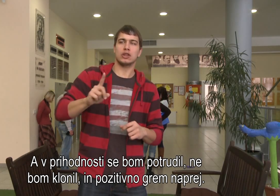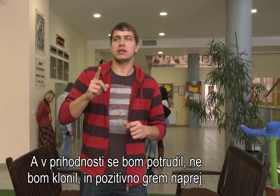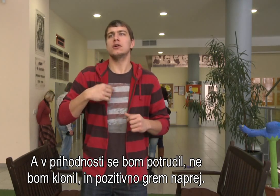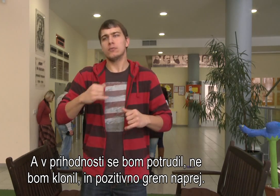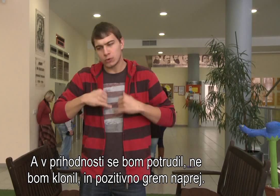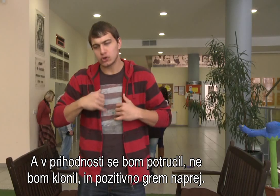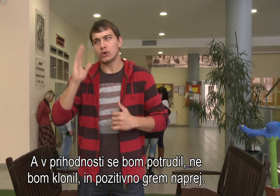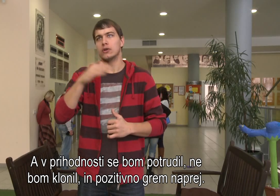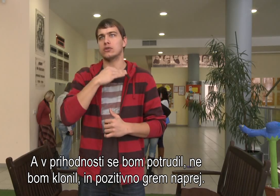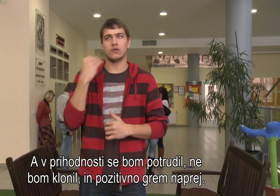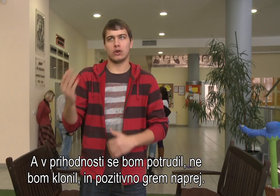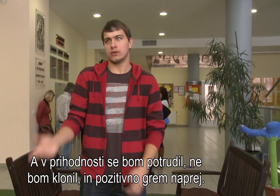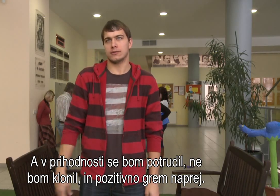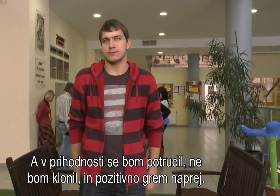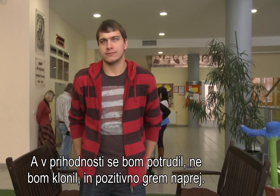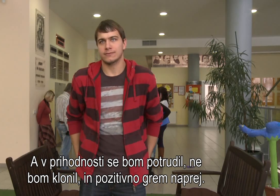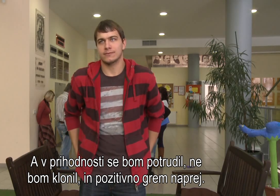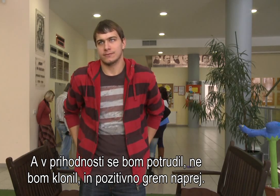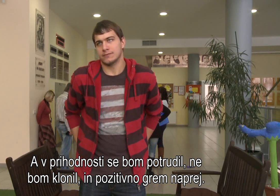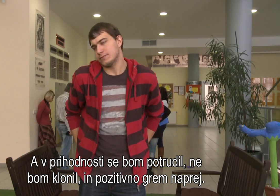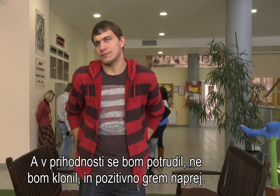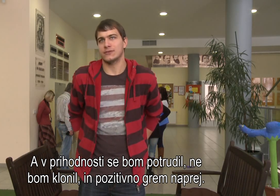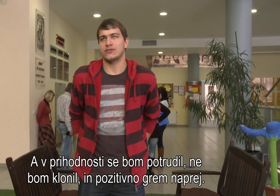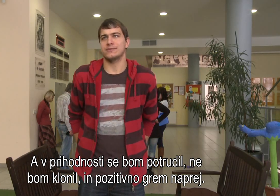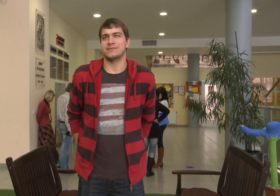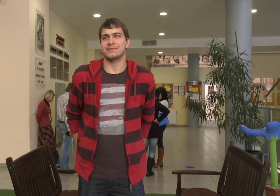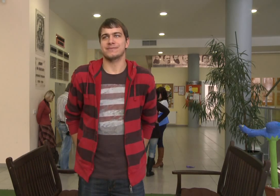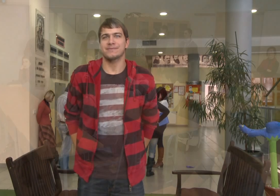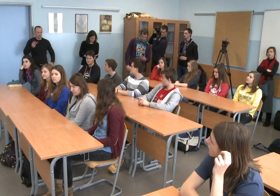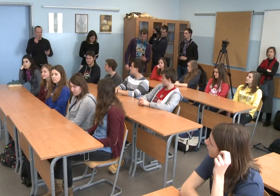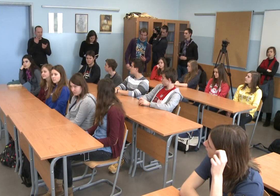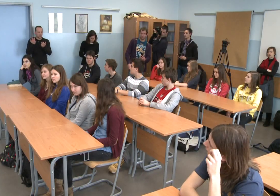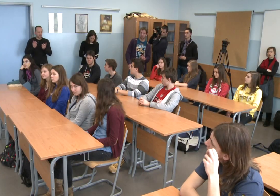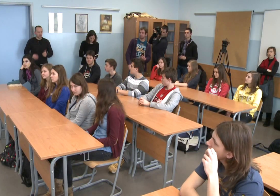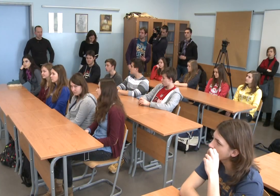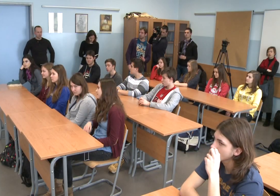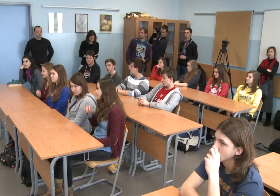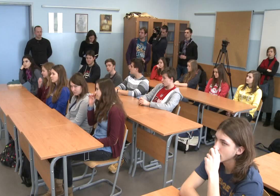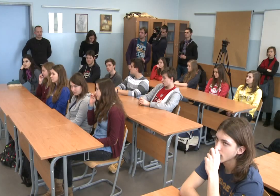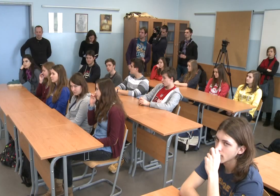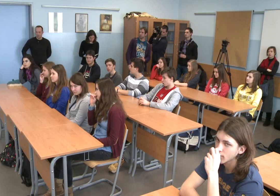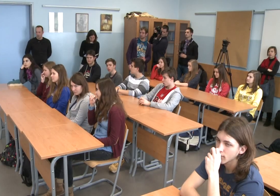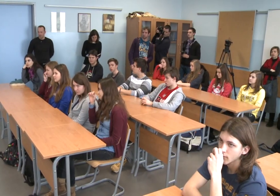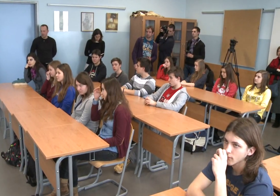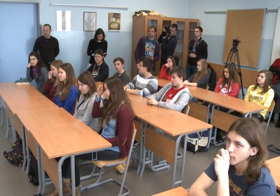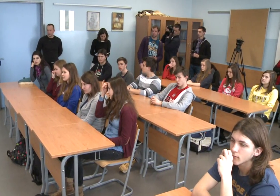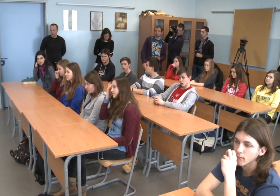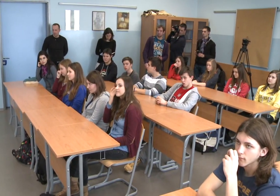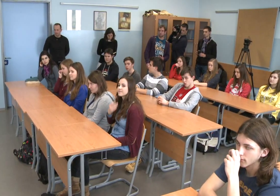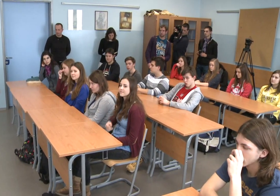potrudil, ne bom zaradi tega klonil in pozitivno grem naprej. Pravi, ob 3 konča in se vidita potem.